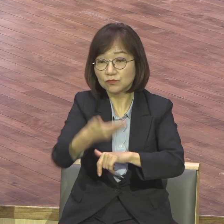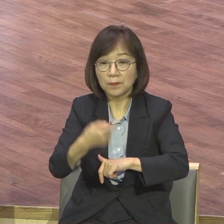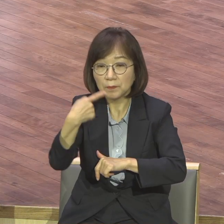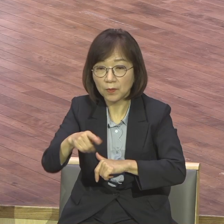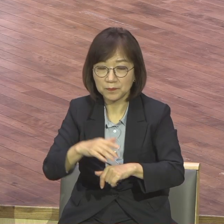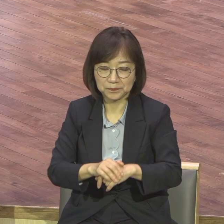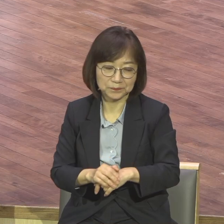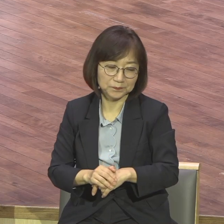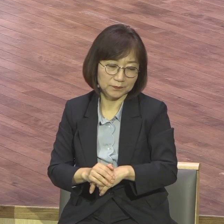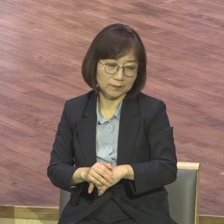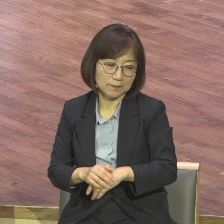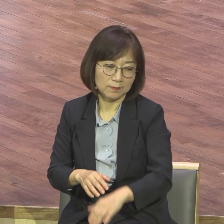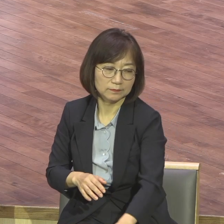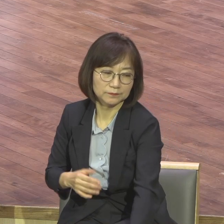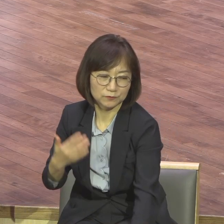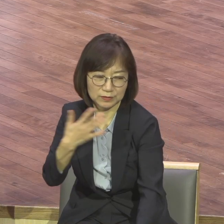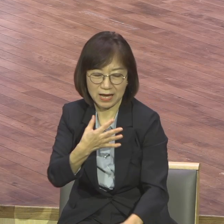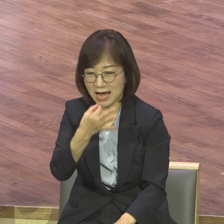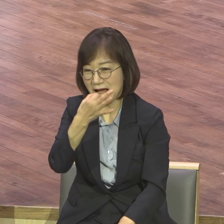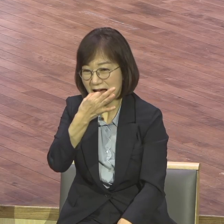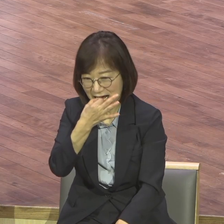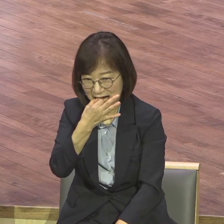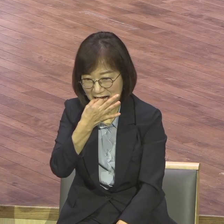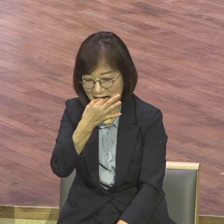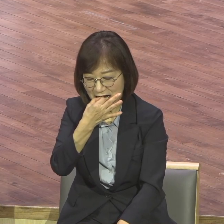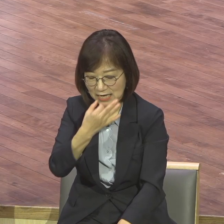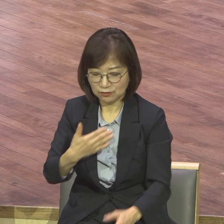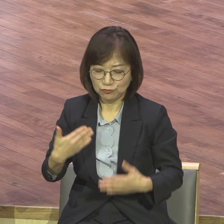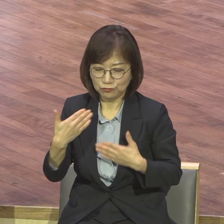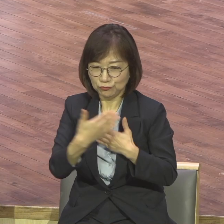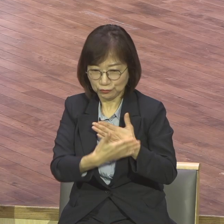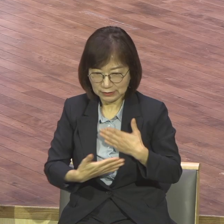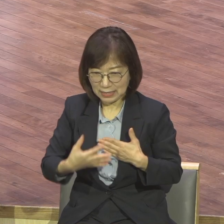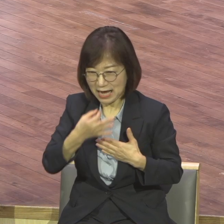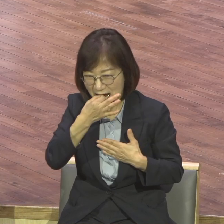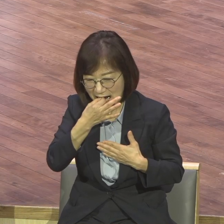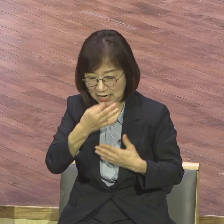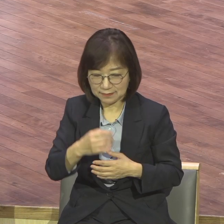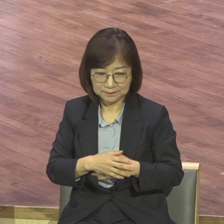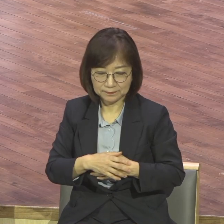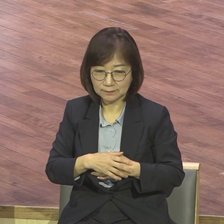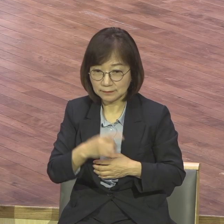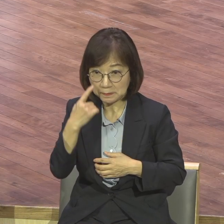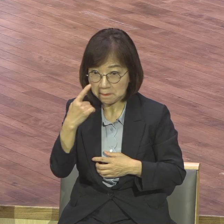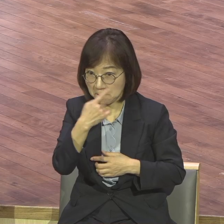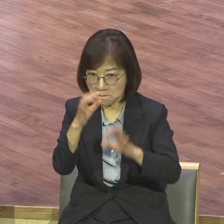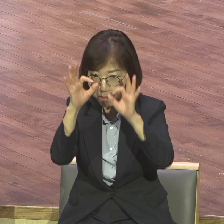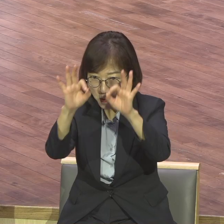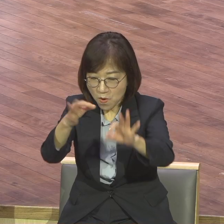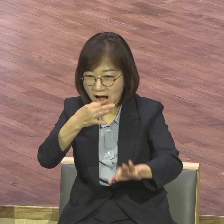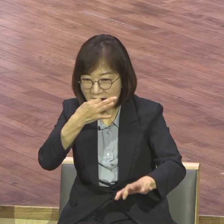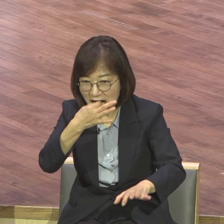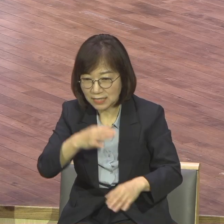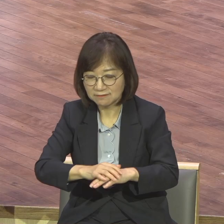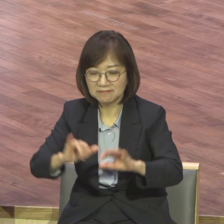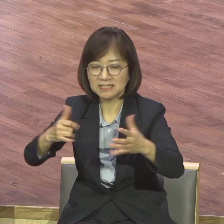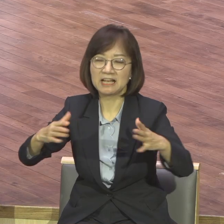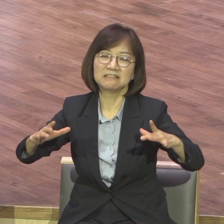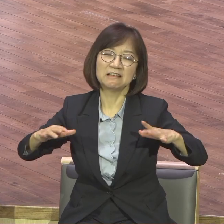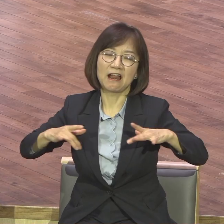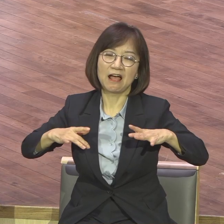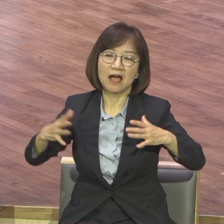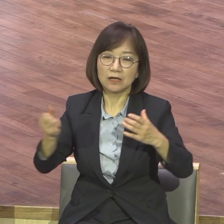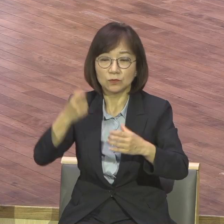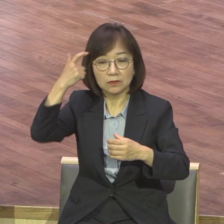정욕과 이생의 자랑을 가지고 어떻게 해요? 우리를 잠들게 한다. 우리를 잠들게 해요. 잠들게.